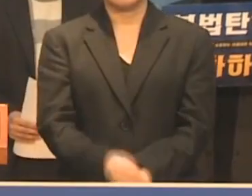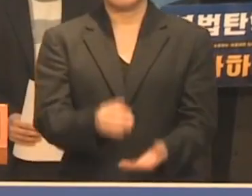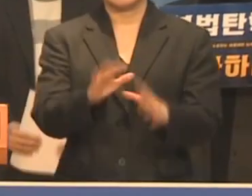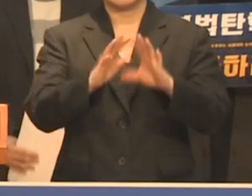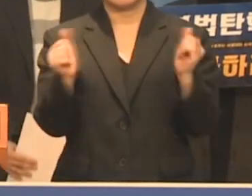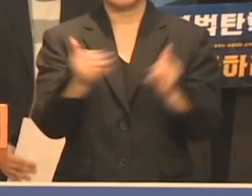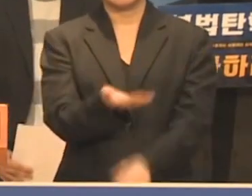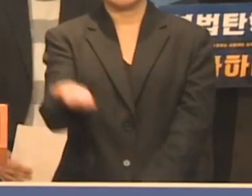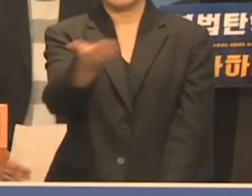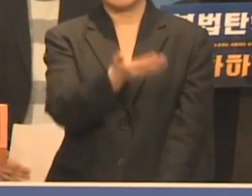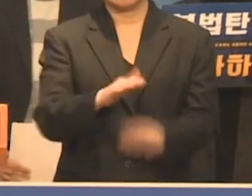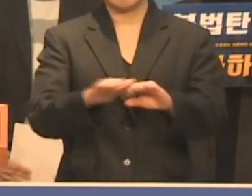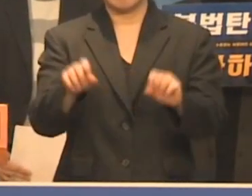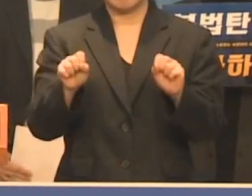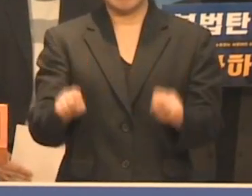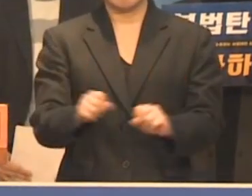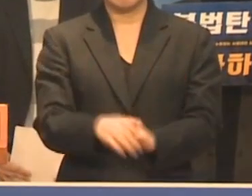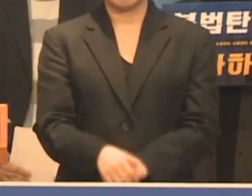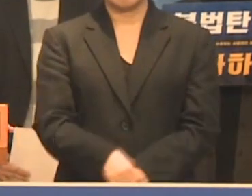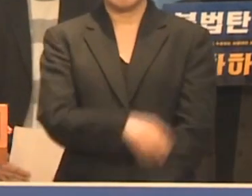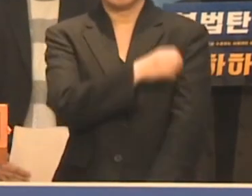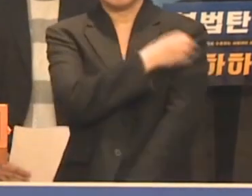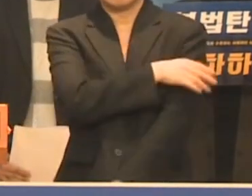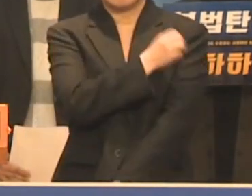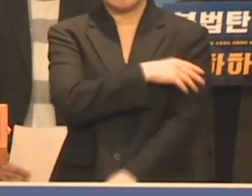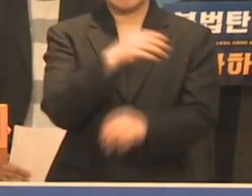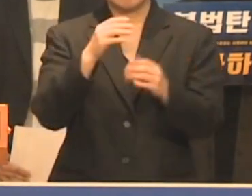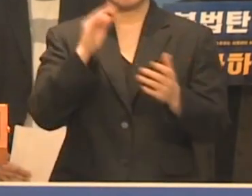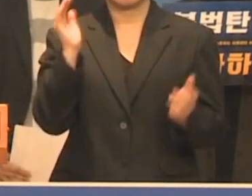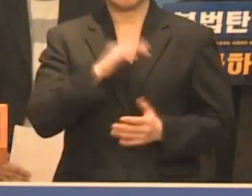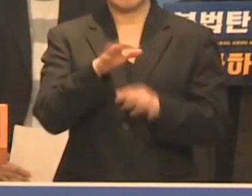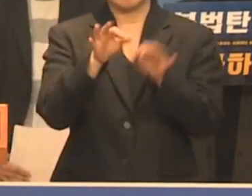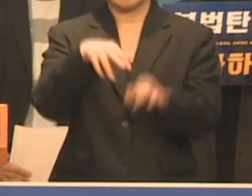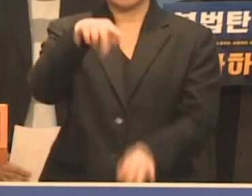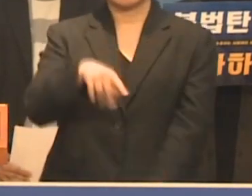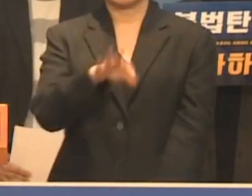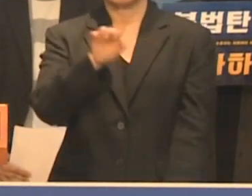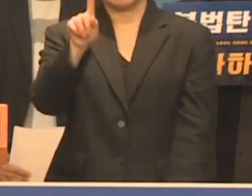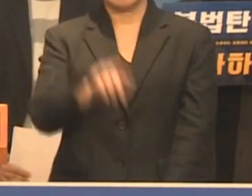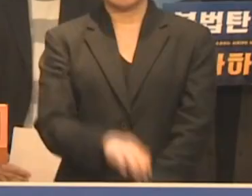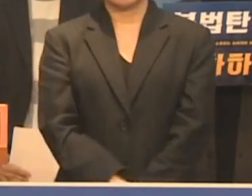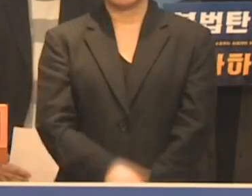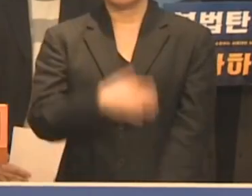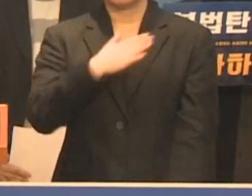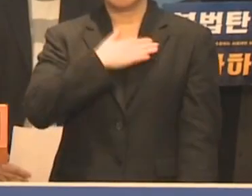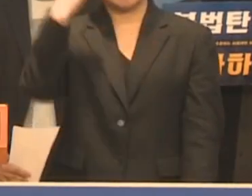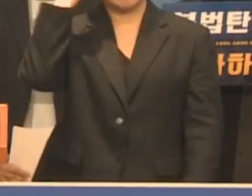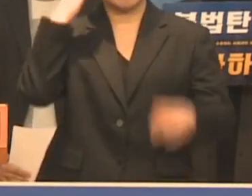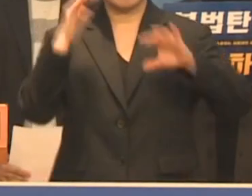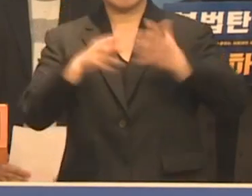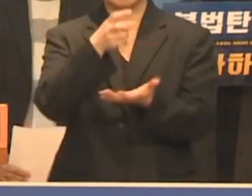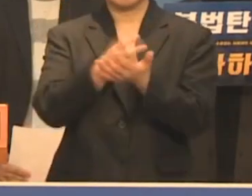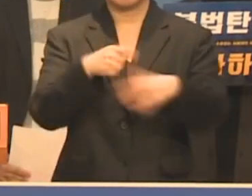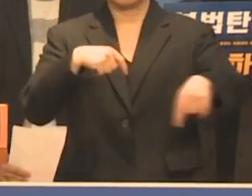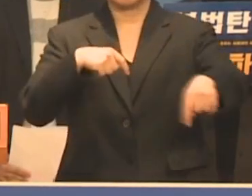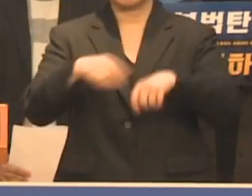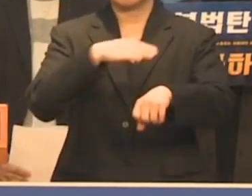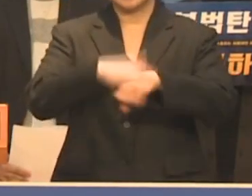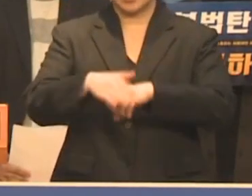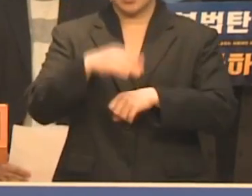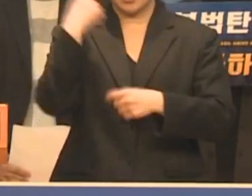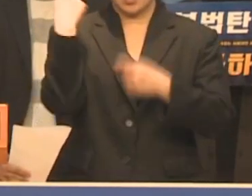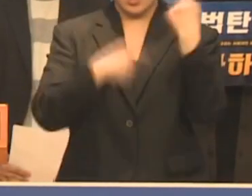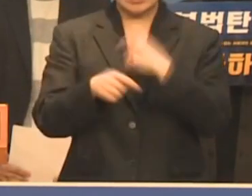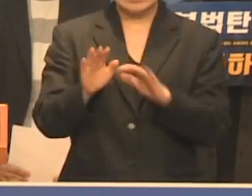존경하는 국민 여러분, 안녕하십니까? 이화여대 재학 중인 김수아입니다. 저는 오늘 대한민국의 법치주의가 훼손되고 있는